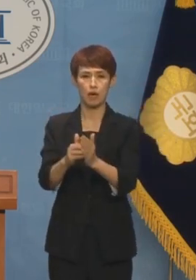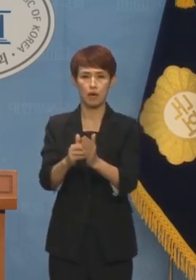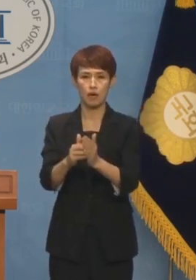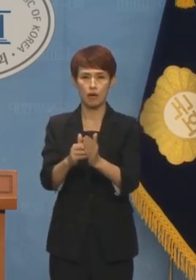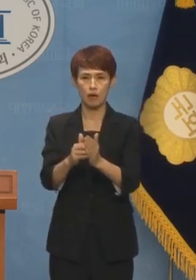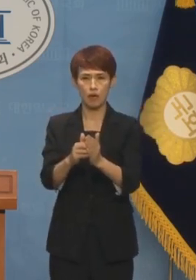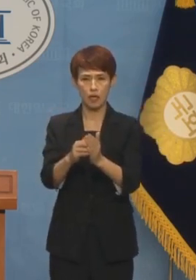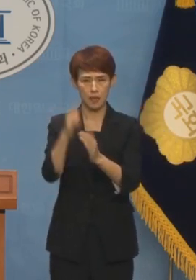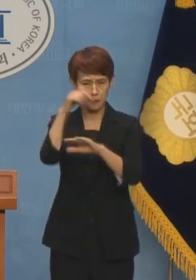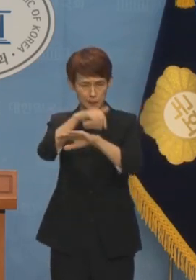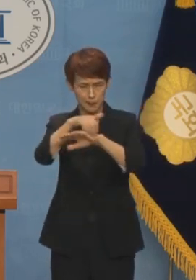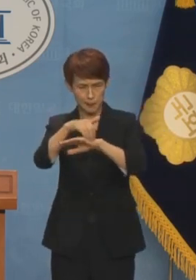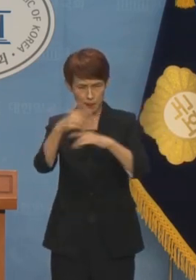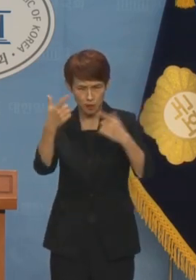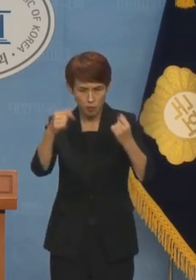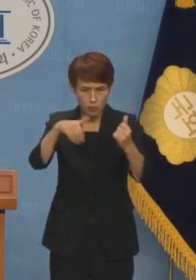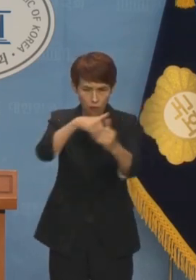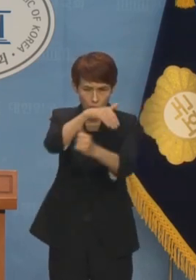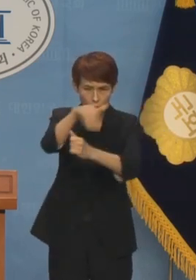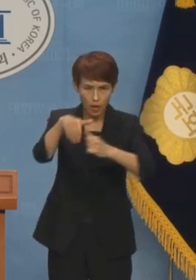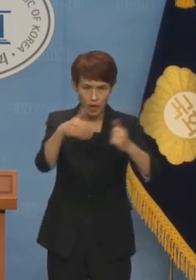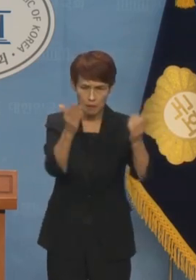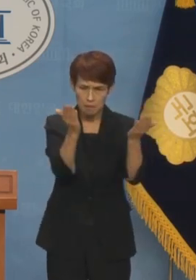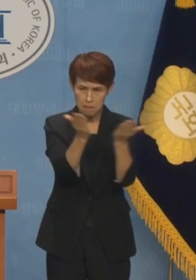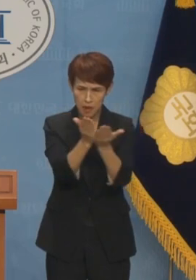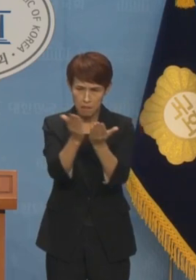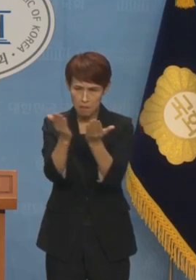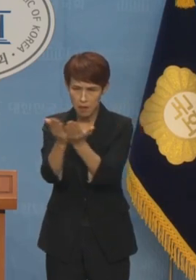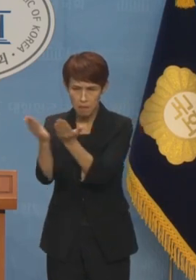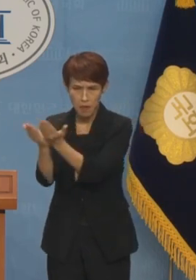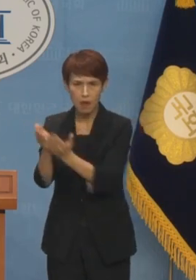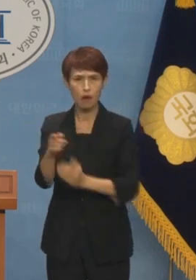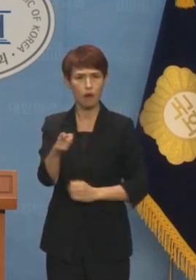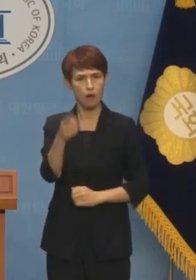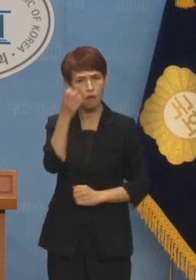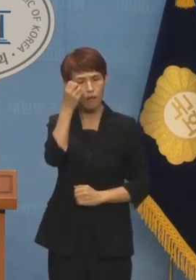짜여진 각본처럼 상황이 일사천리로 진행됐습니다.